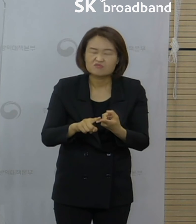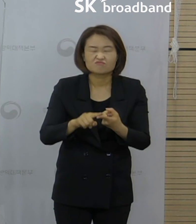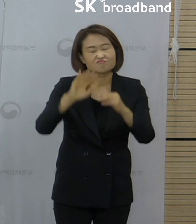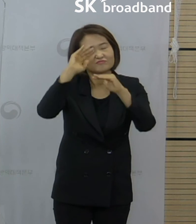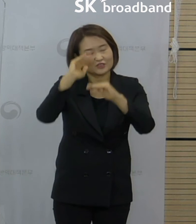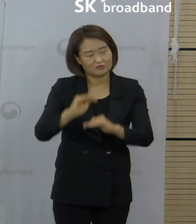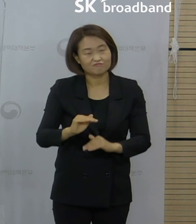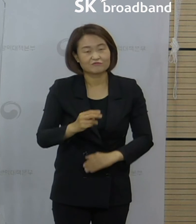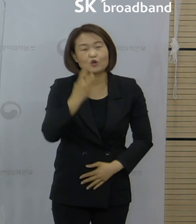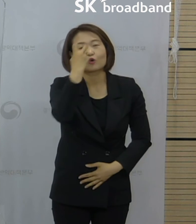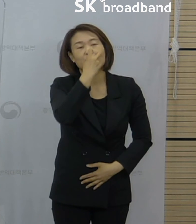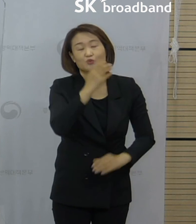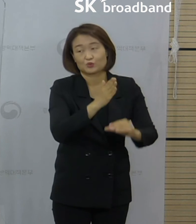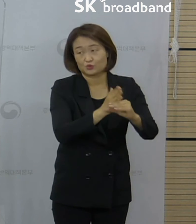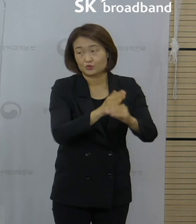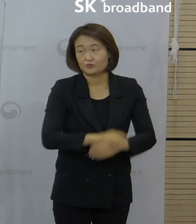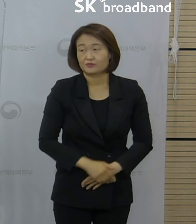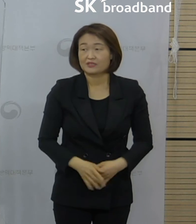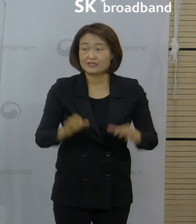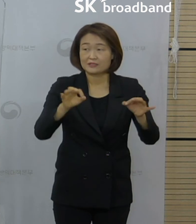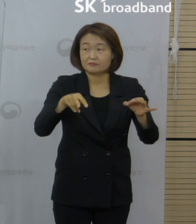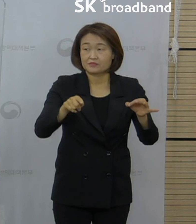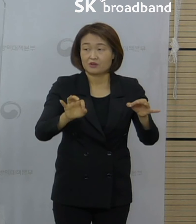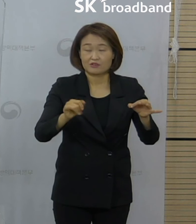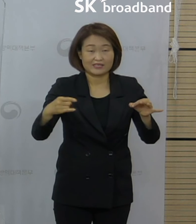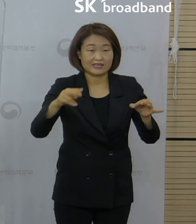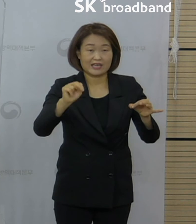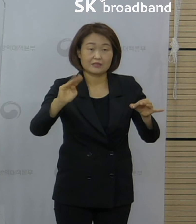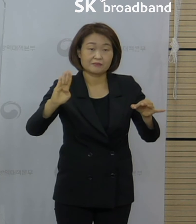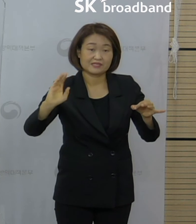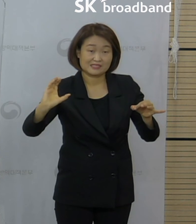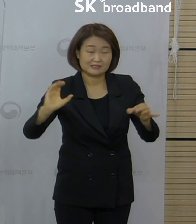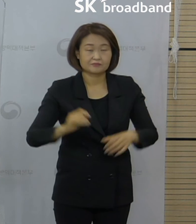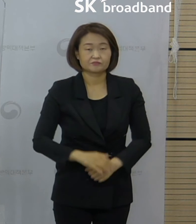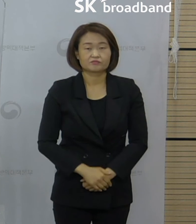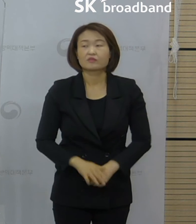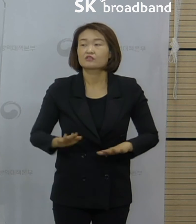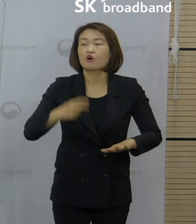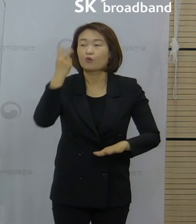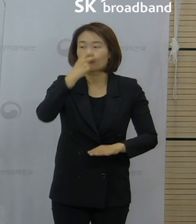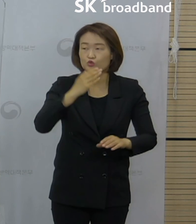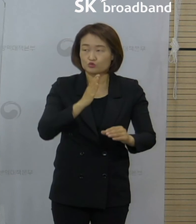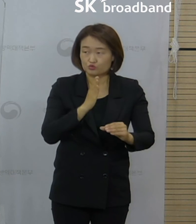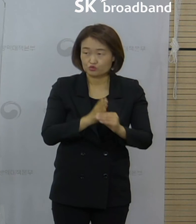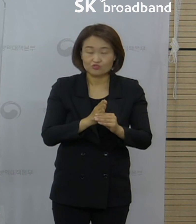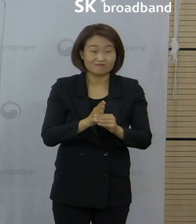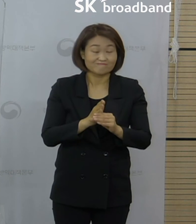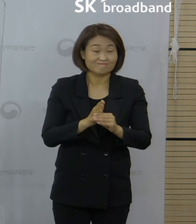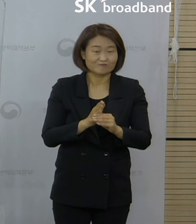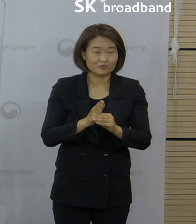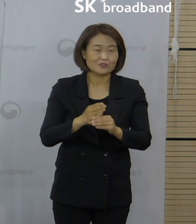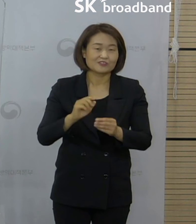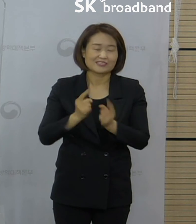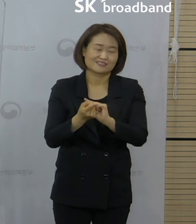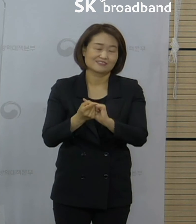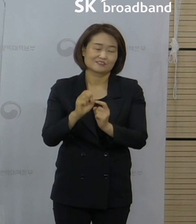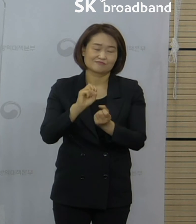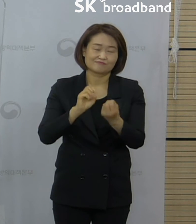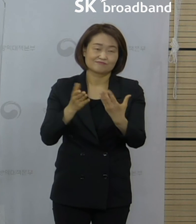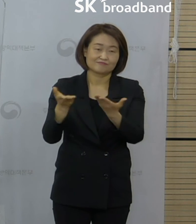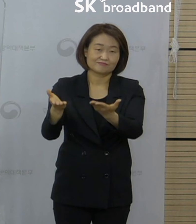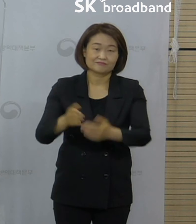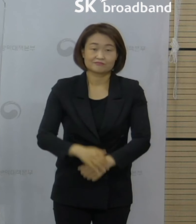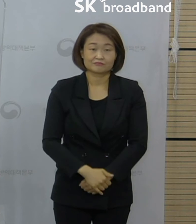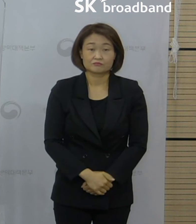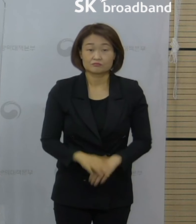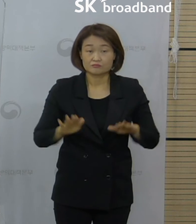네, MBC 김성희 기자님 질문도 지금 검토 중에 있다라는 답변으로 대신하겠습니다.